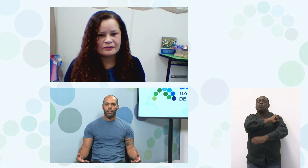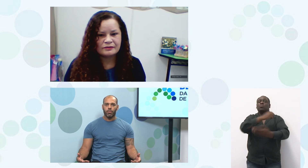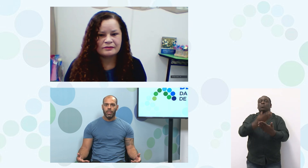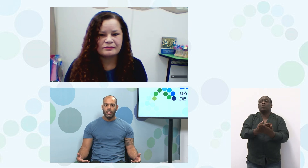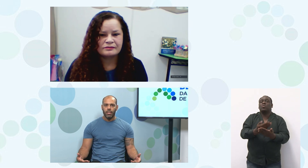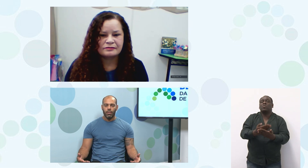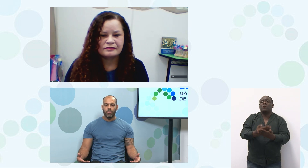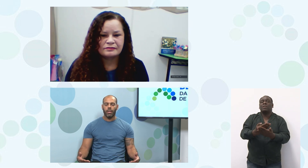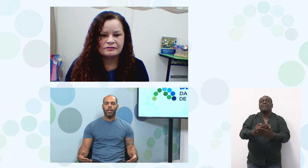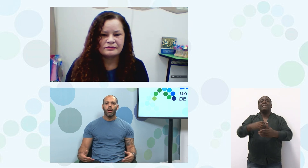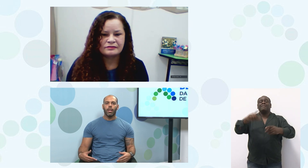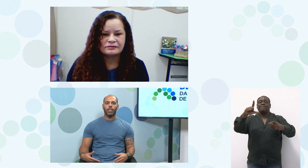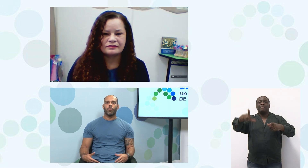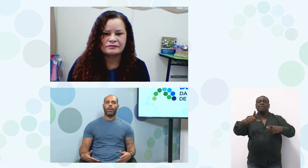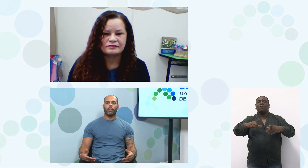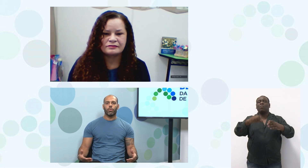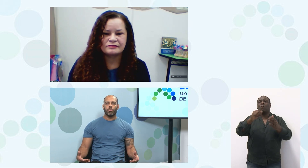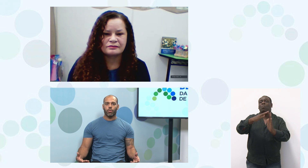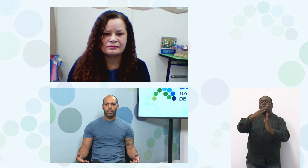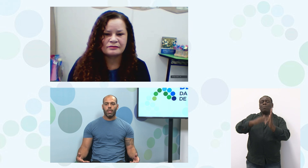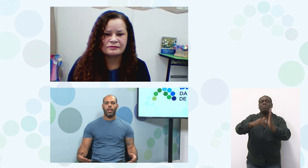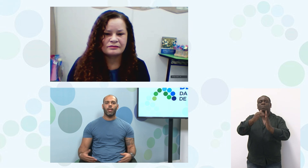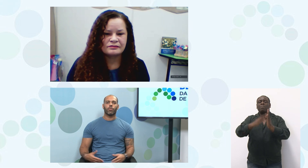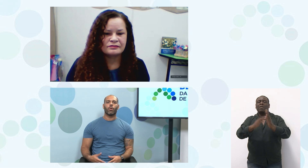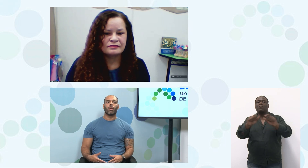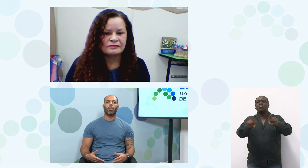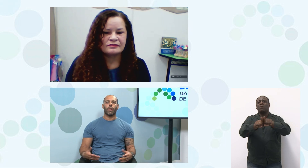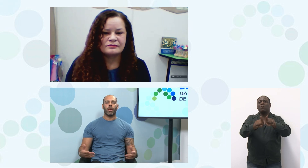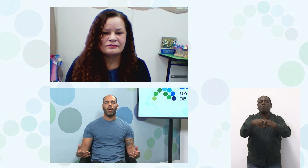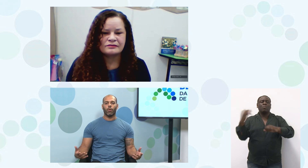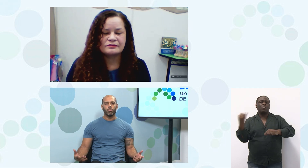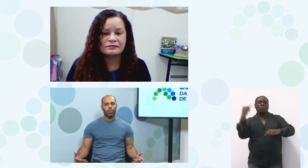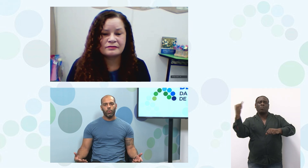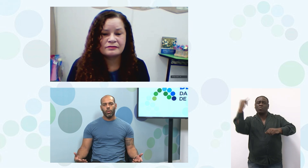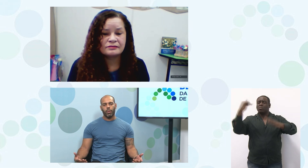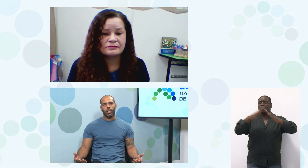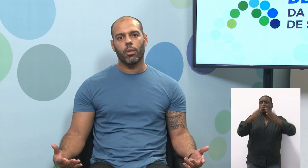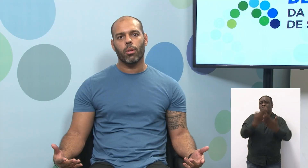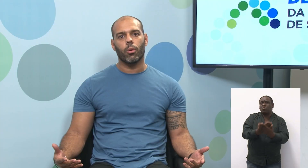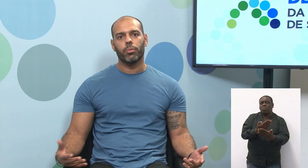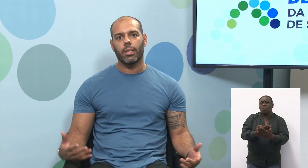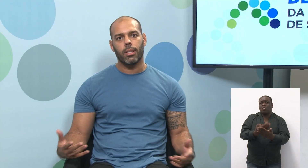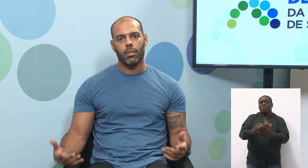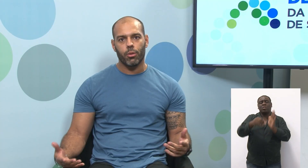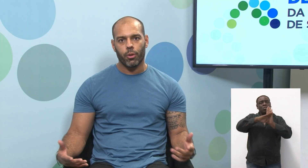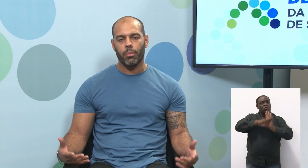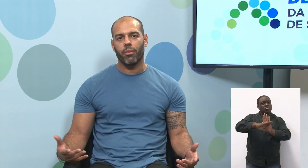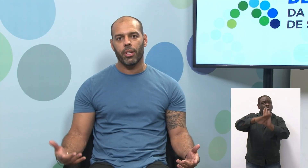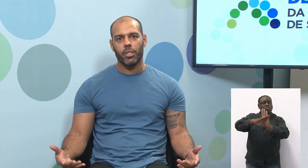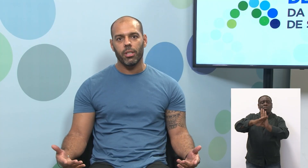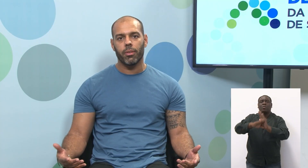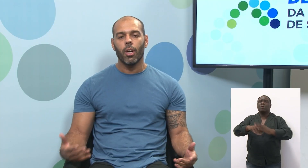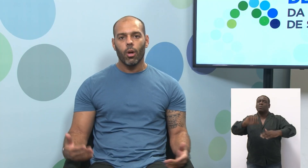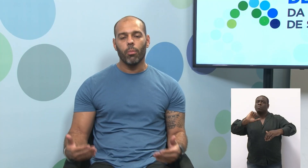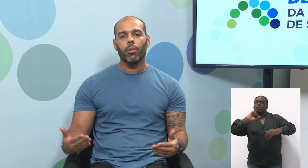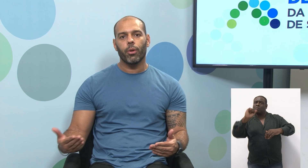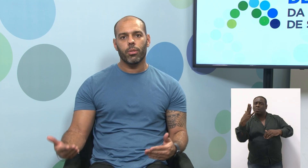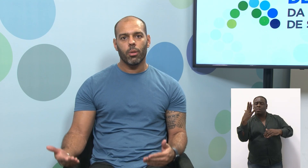estratégia específica? Isso partiu de você? A escola contribuiu para que isso acontecesse de forma efetiva? Como que foi o